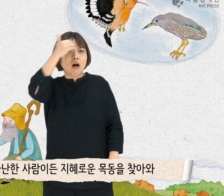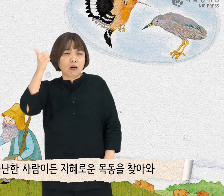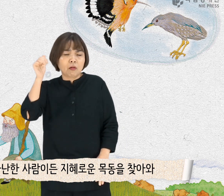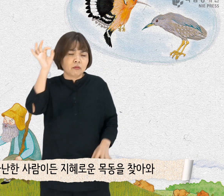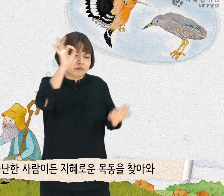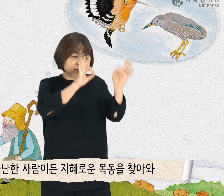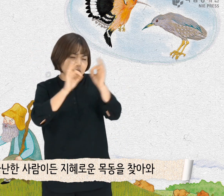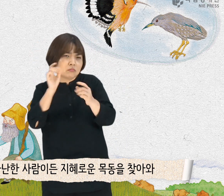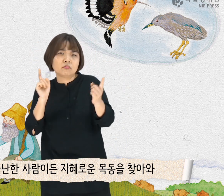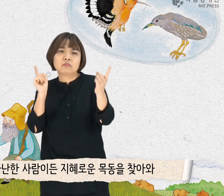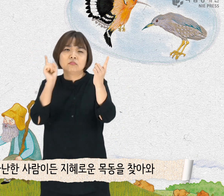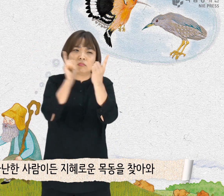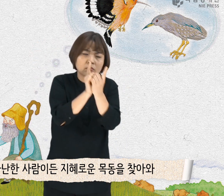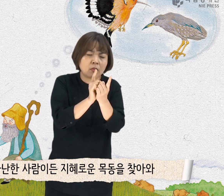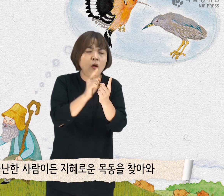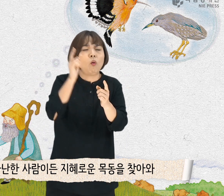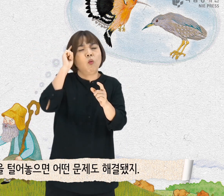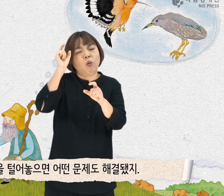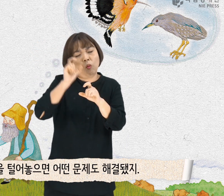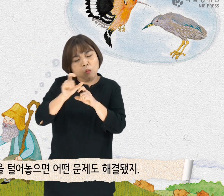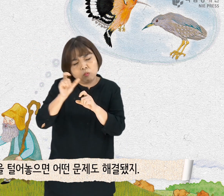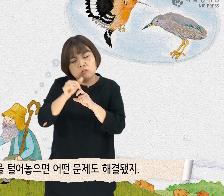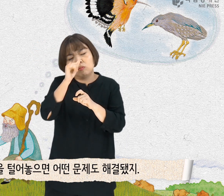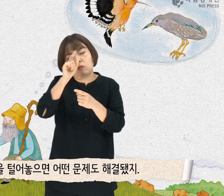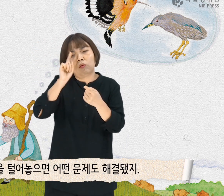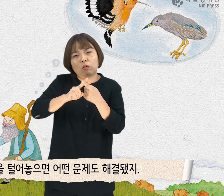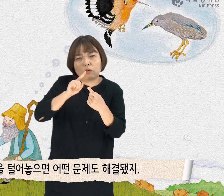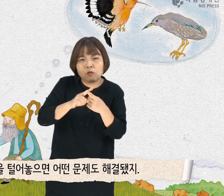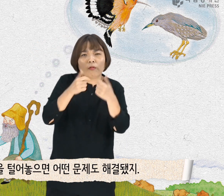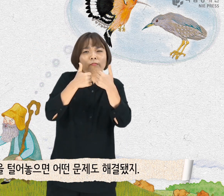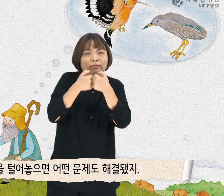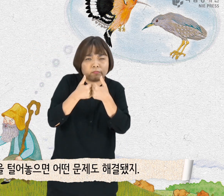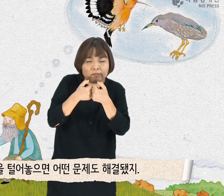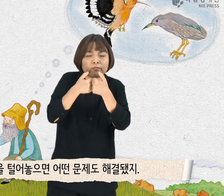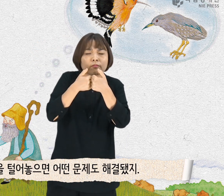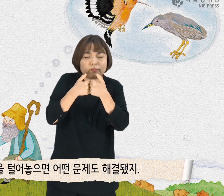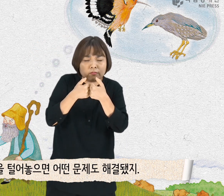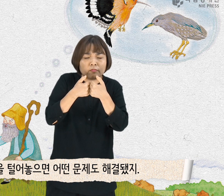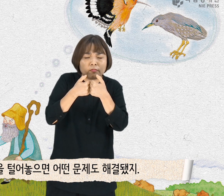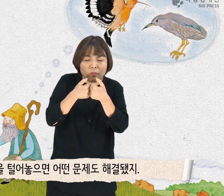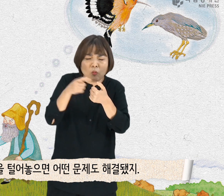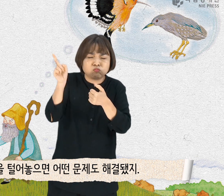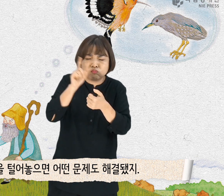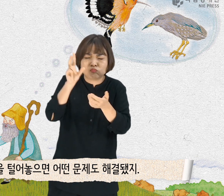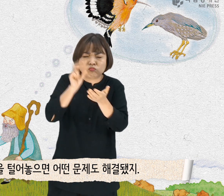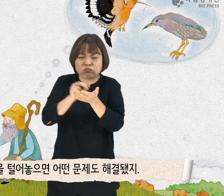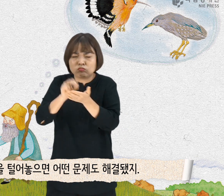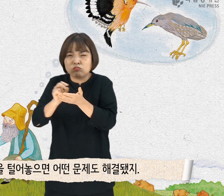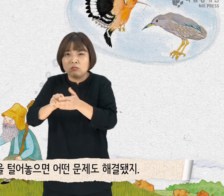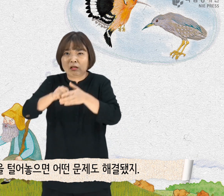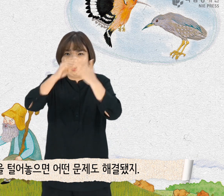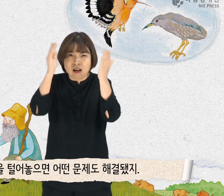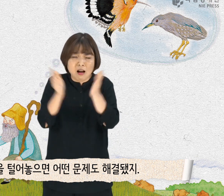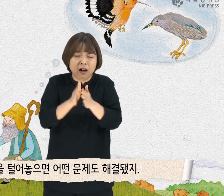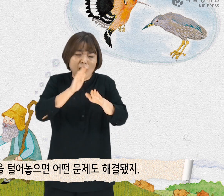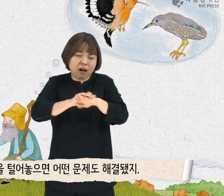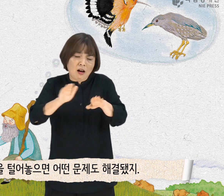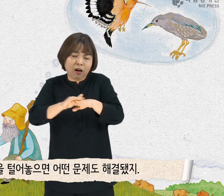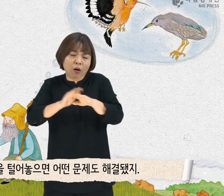찾아와 고민을 털어놓으면 어떤 문제도 해결될 치